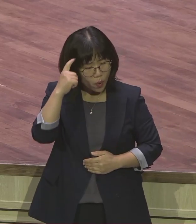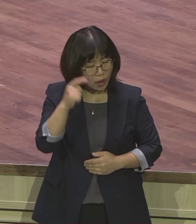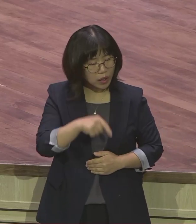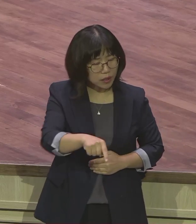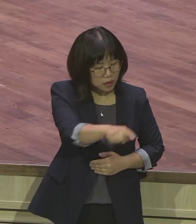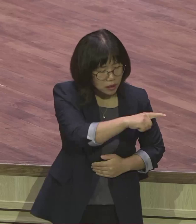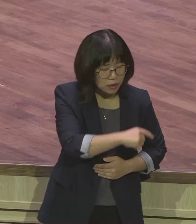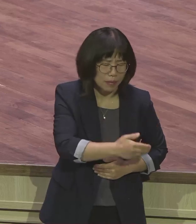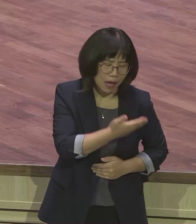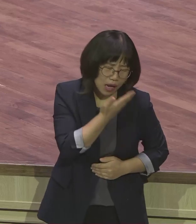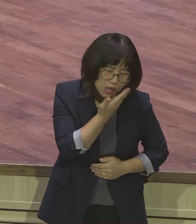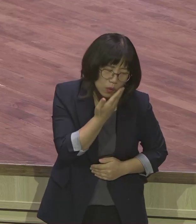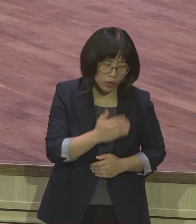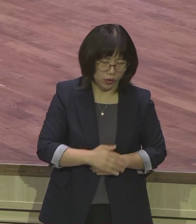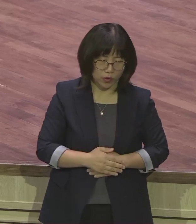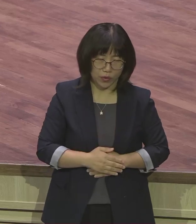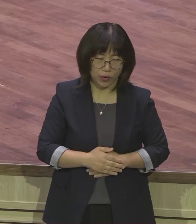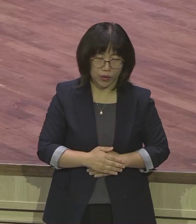아니하겠느냐.